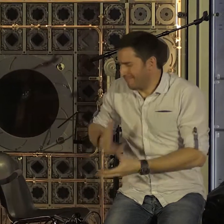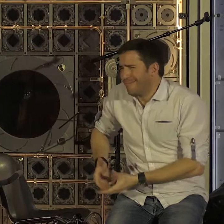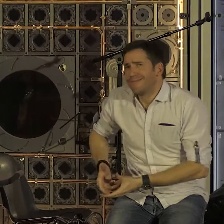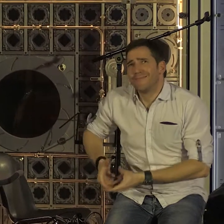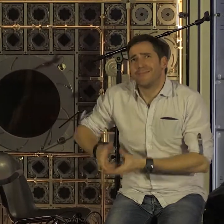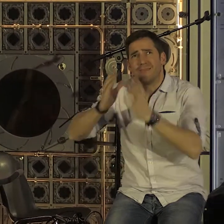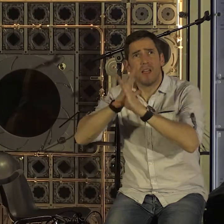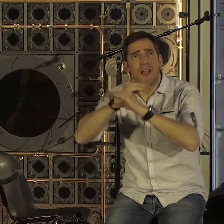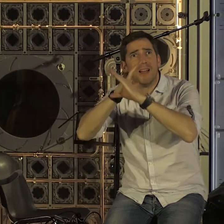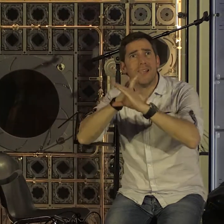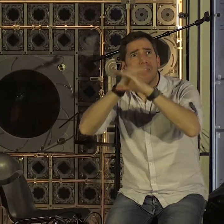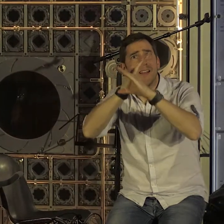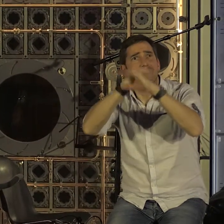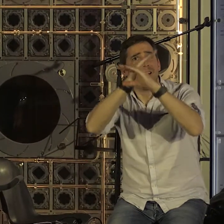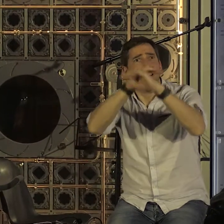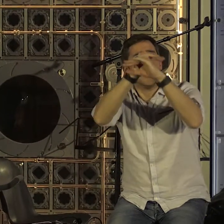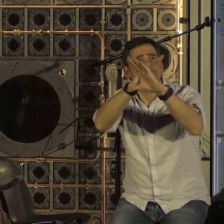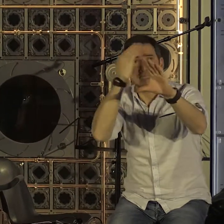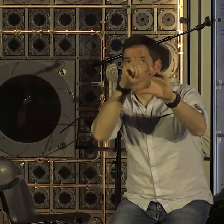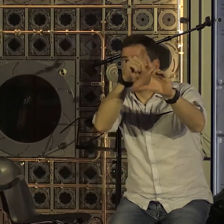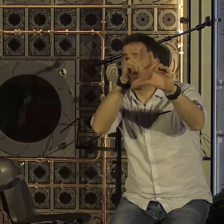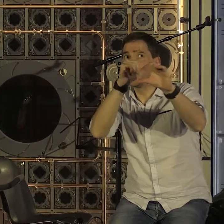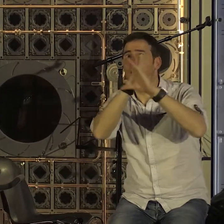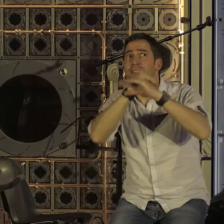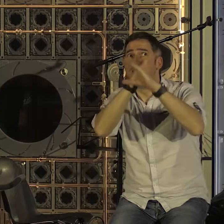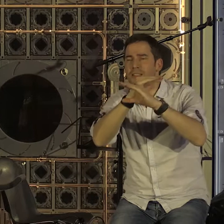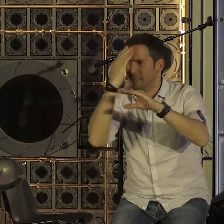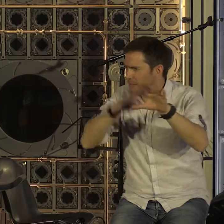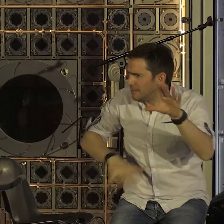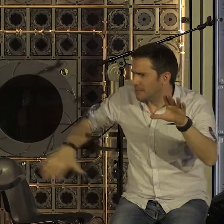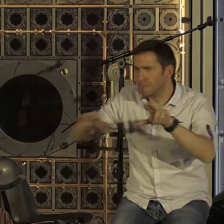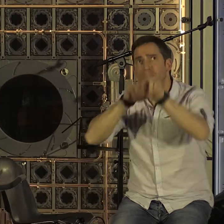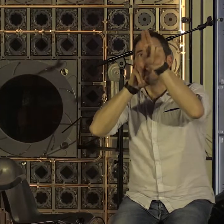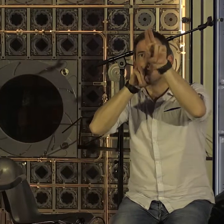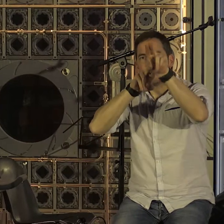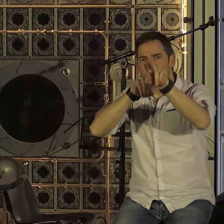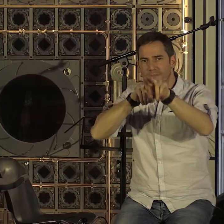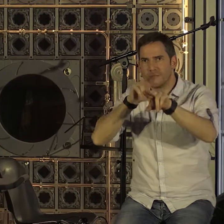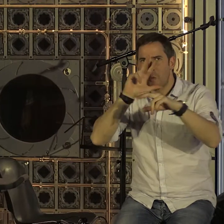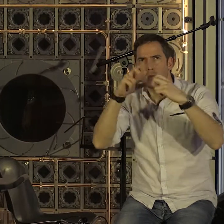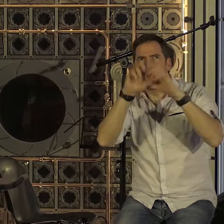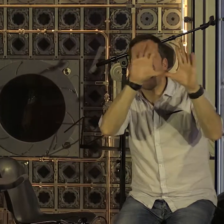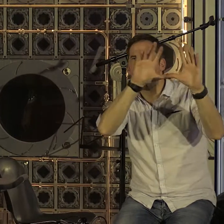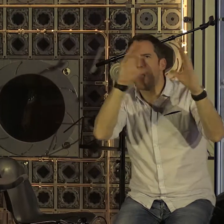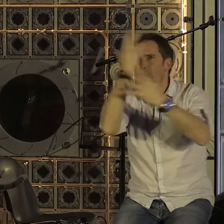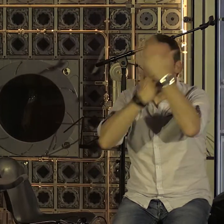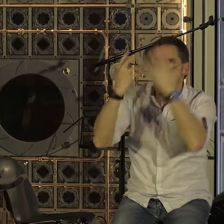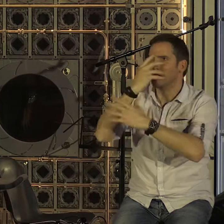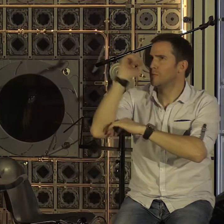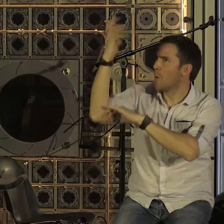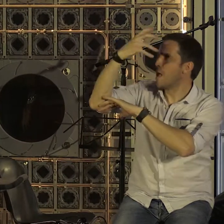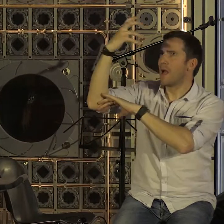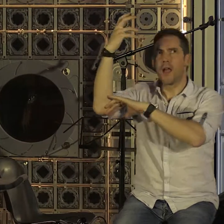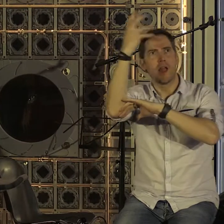tourterelle géré mais je sais que tous les chasseurs ma prendront pour le soleil voire